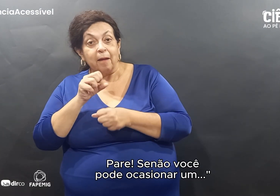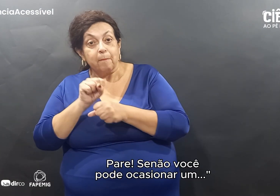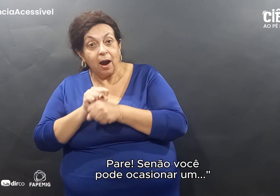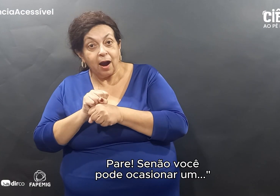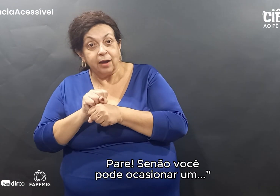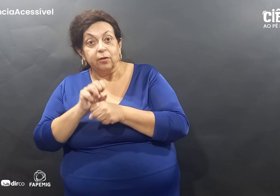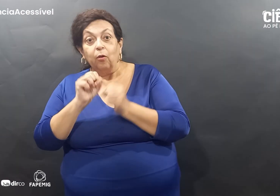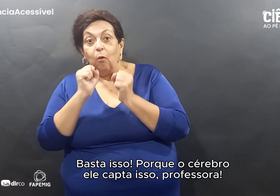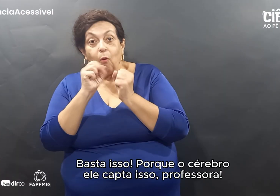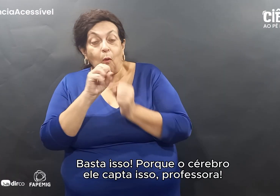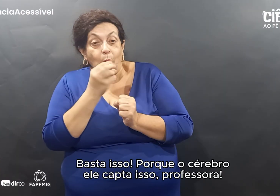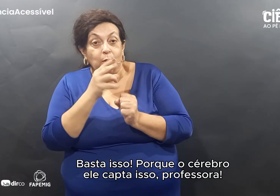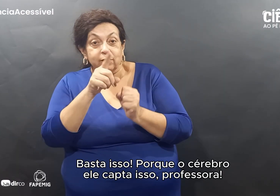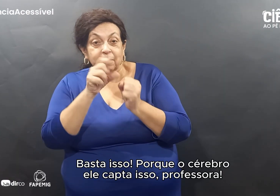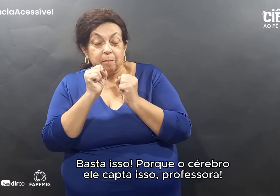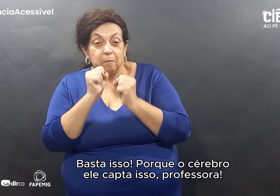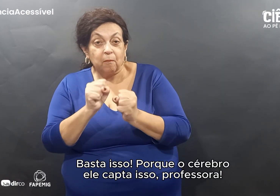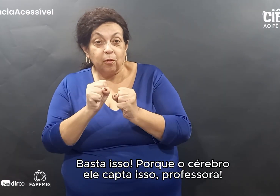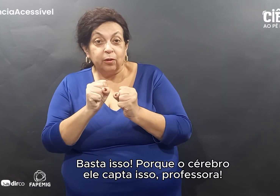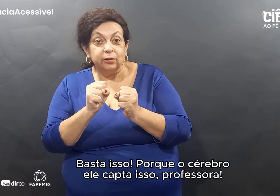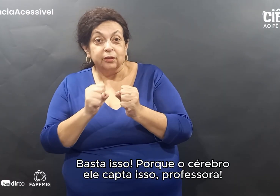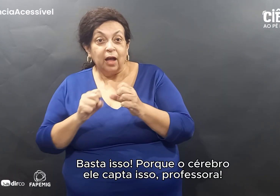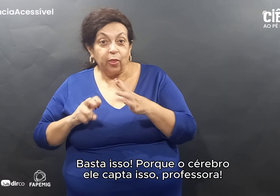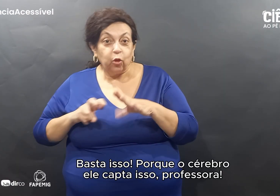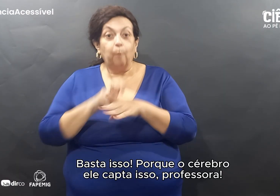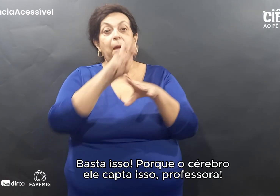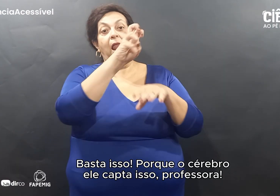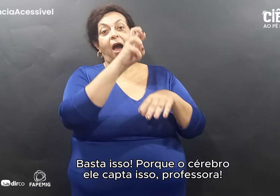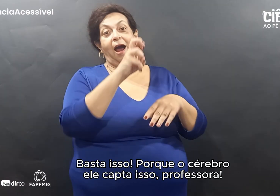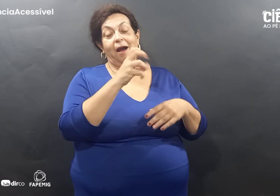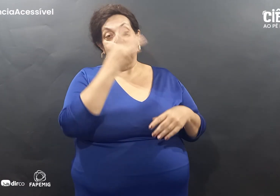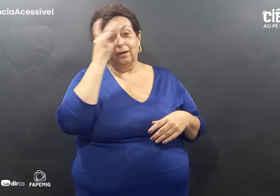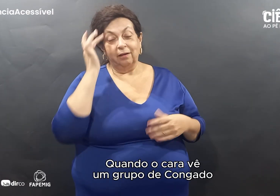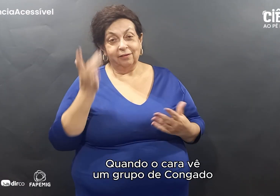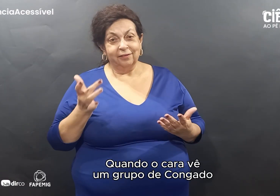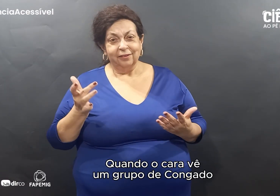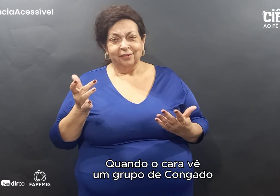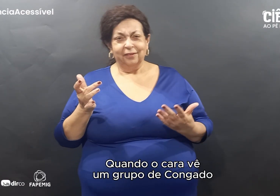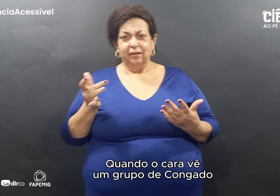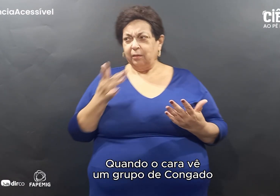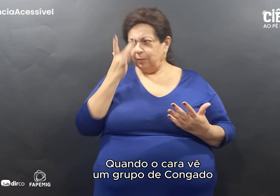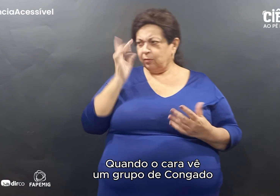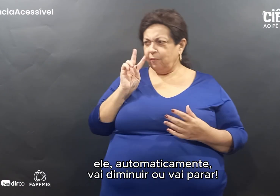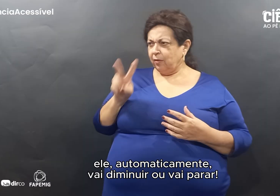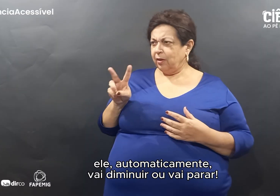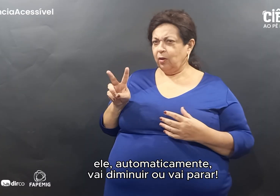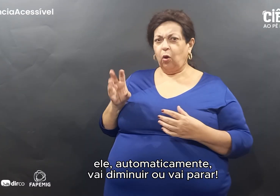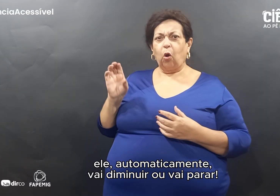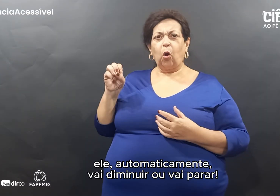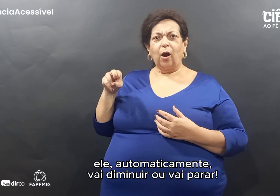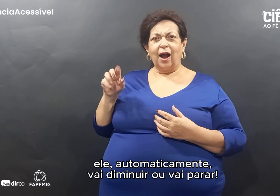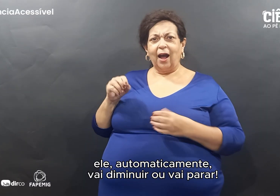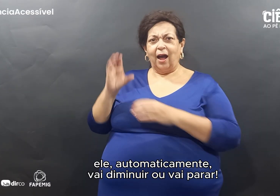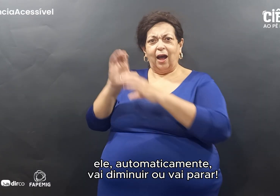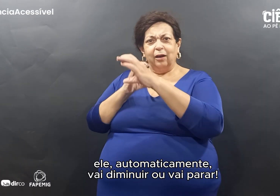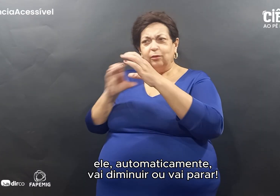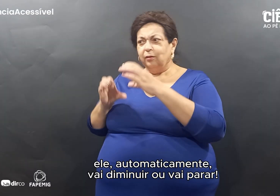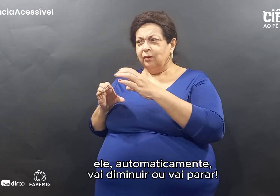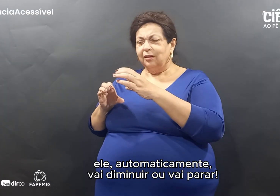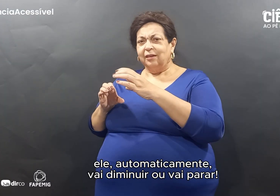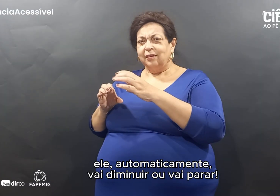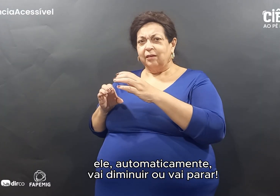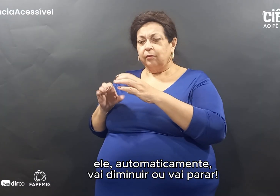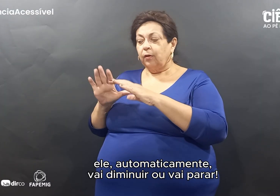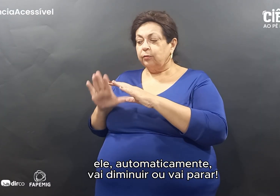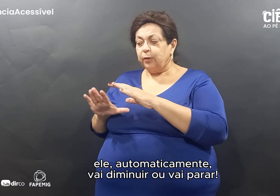você pode ocasionar. Basta isso, porque o cérebro, ele capta isso, professor. Quando o cara vê um grupo de congado, ele automaticamente ele